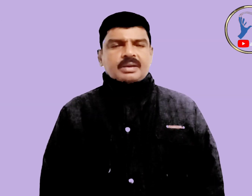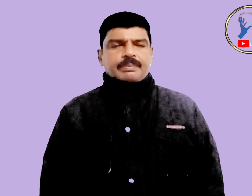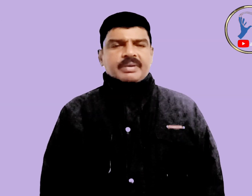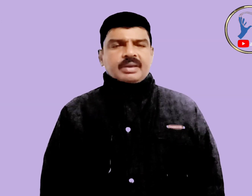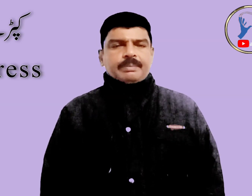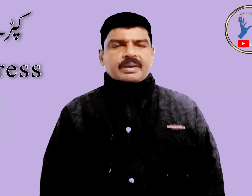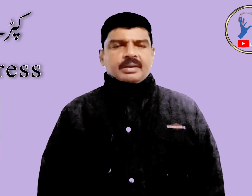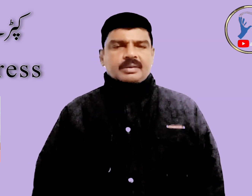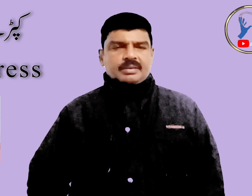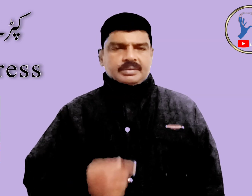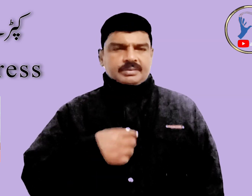कपड़े पहनना,